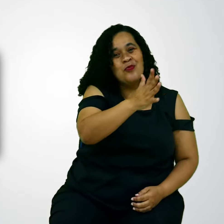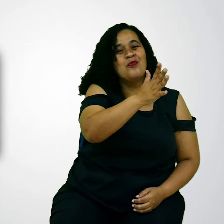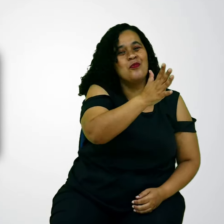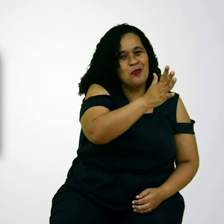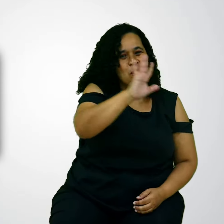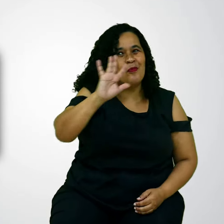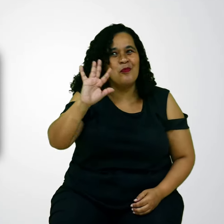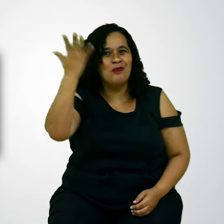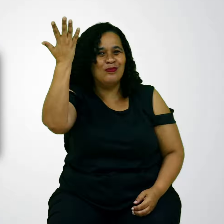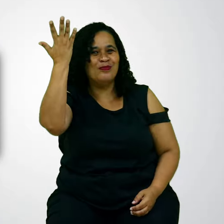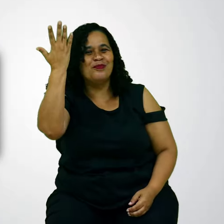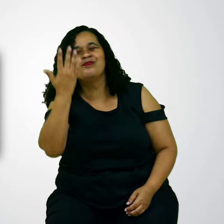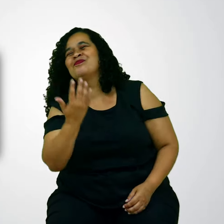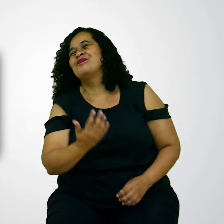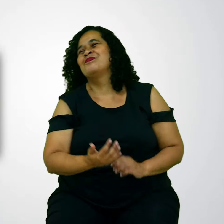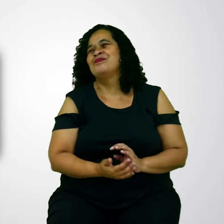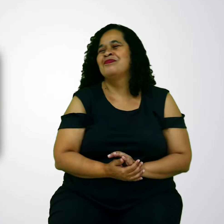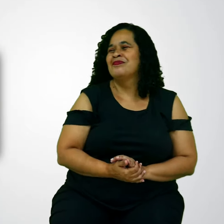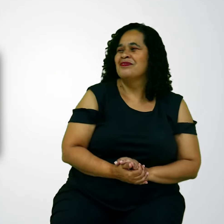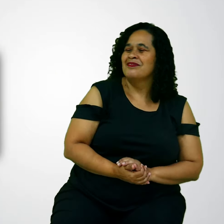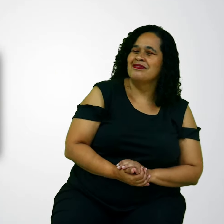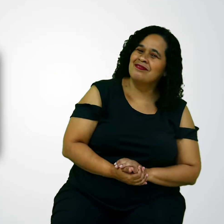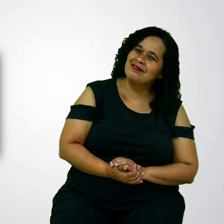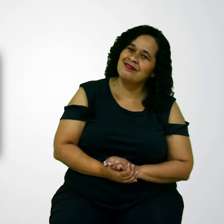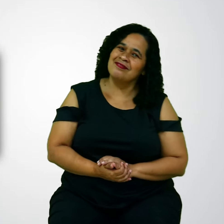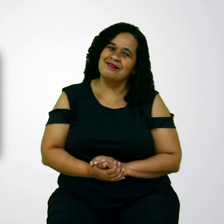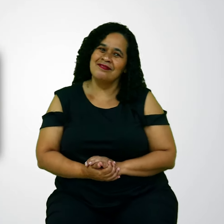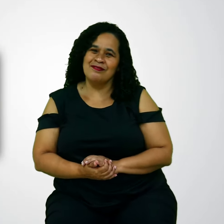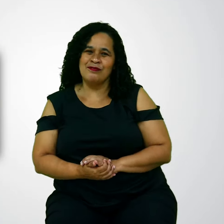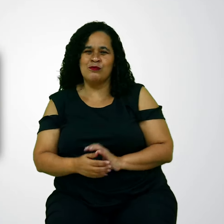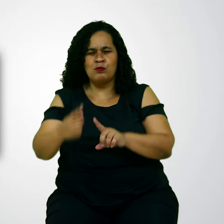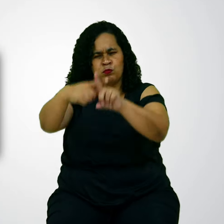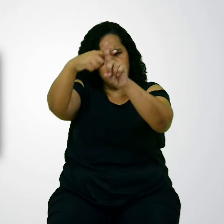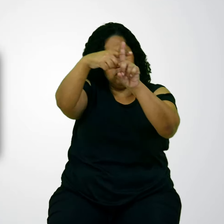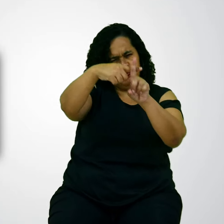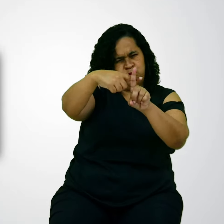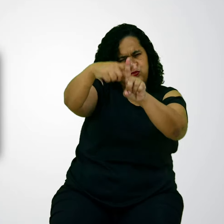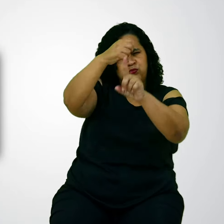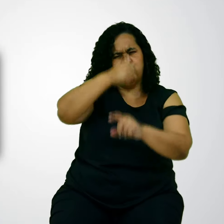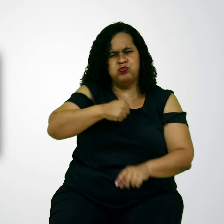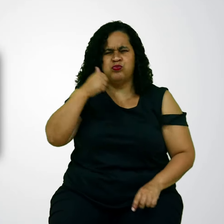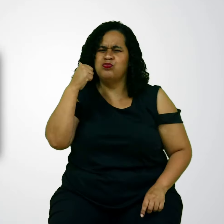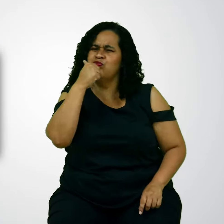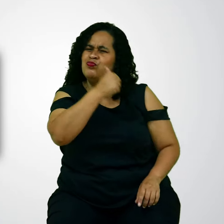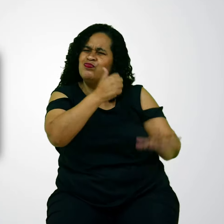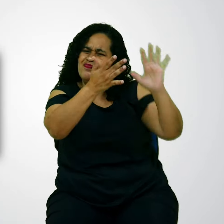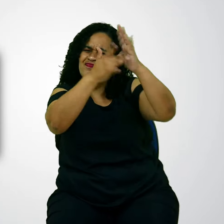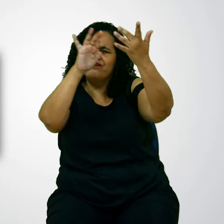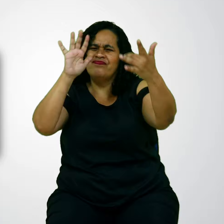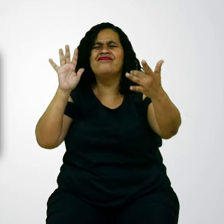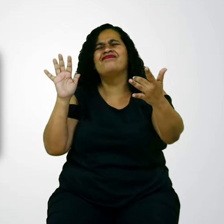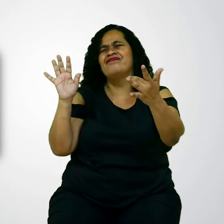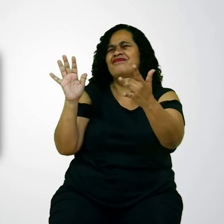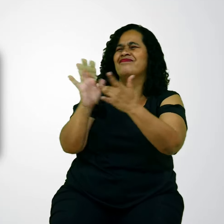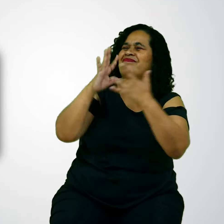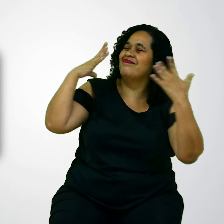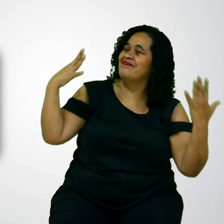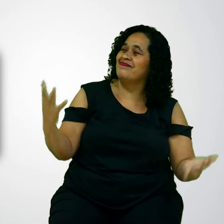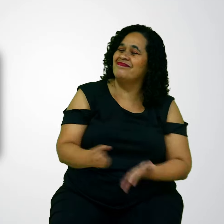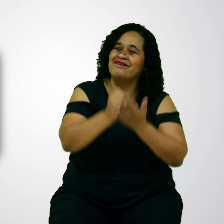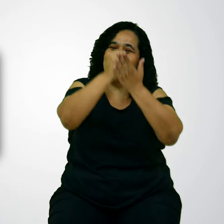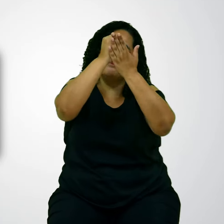fez. Teu sacrifício lá na cruz me salvou,